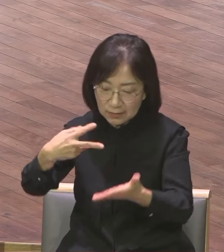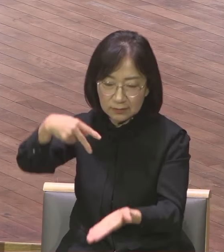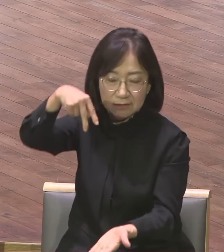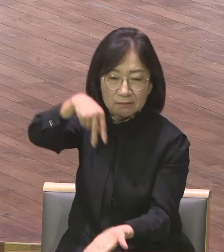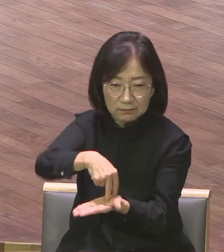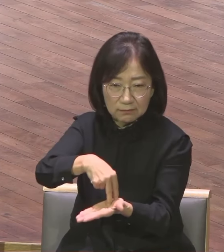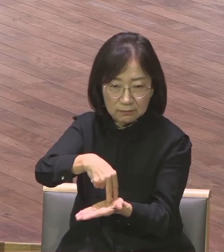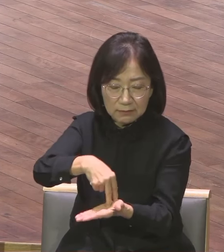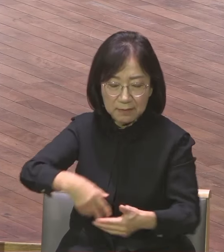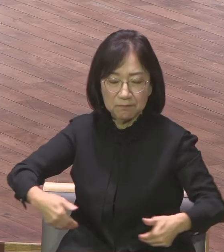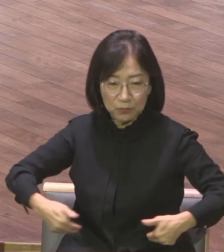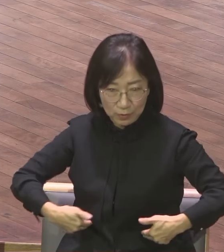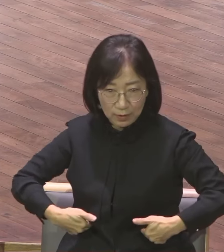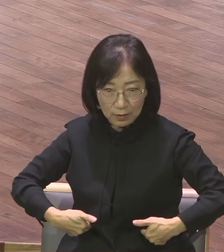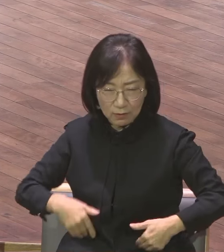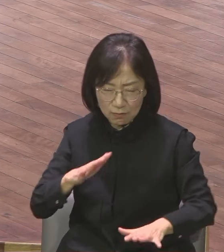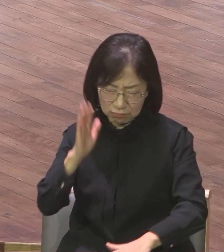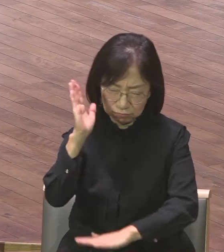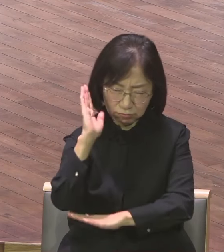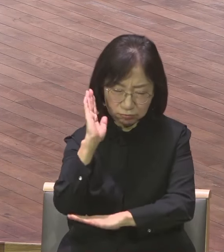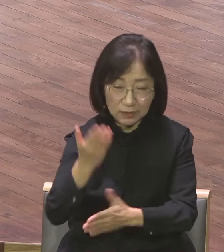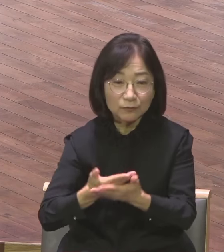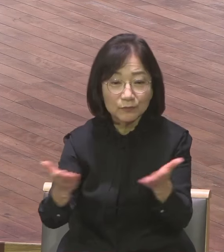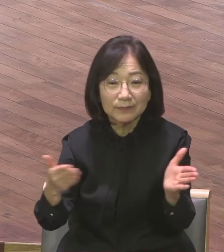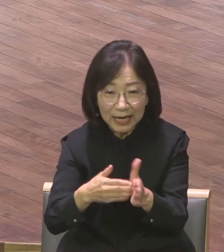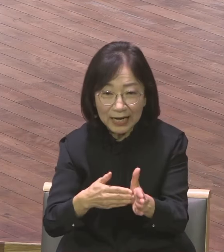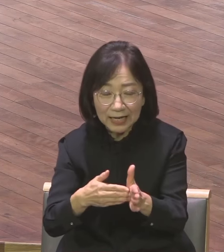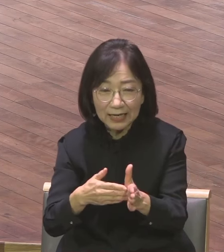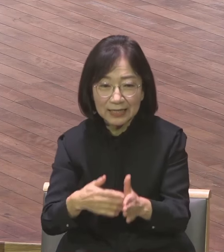된다고 강조를 하고 있습니다.